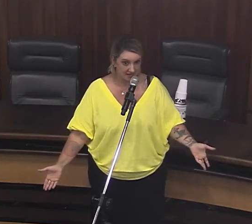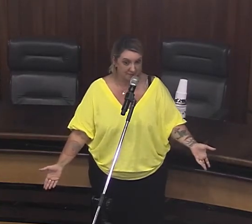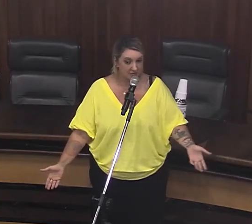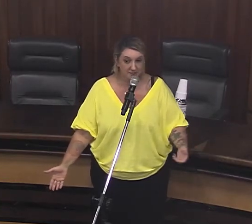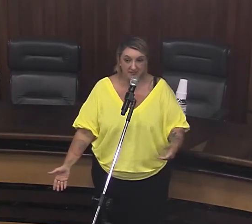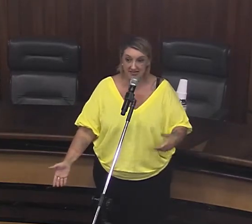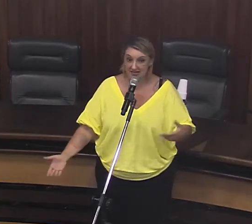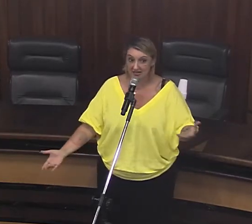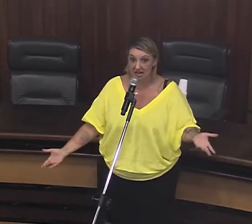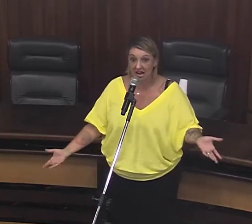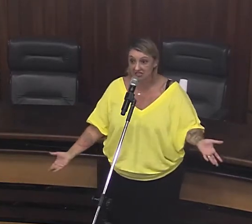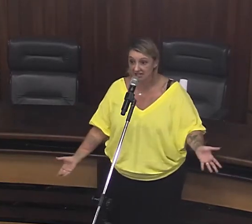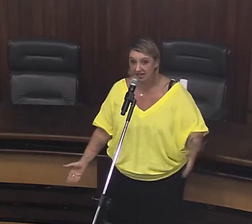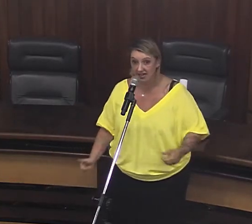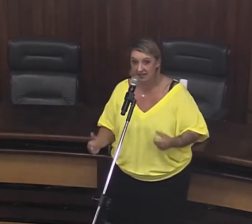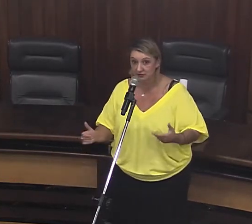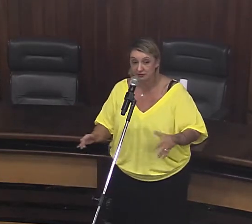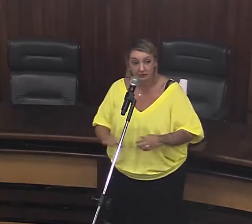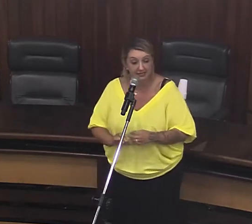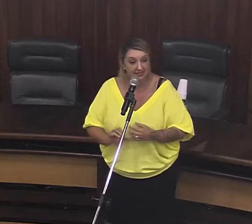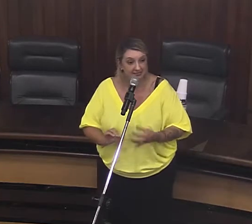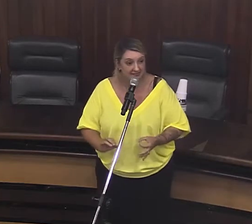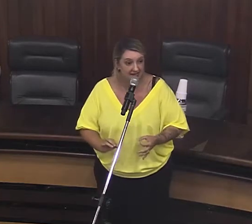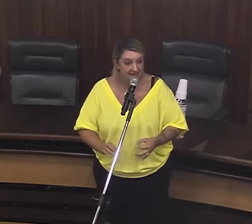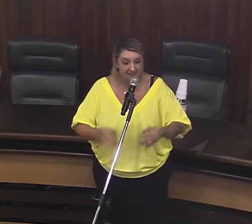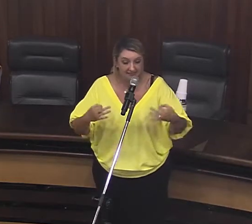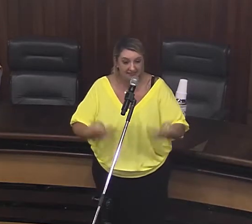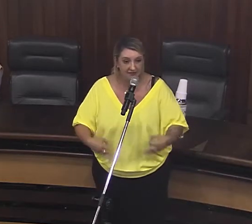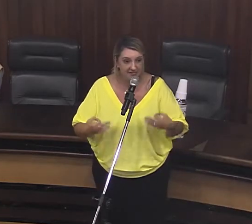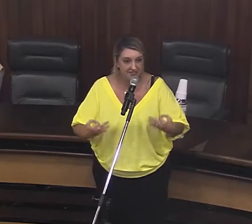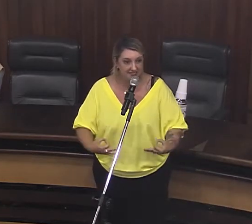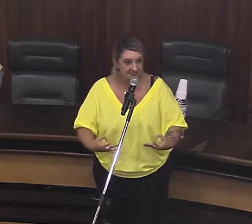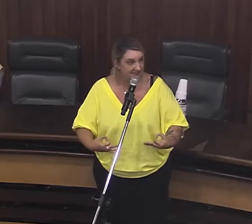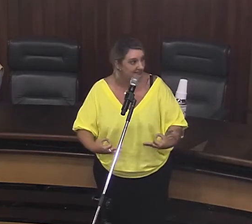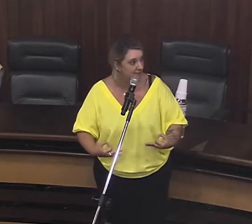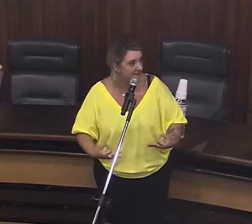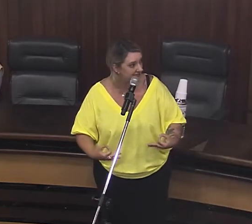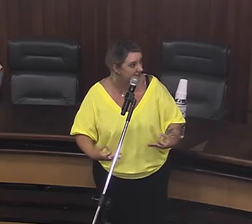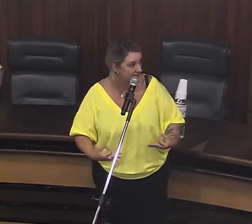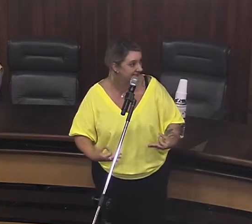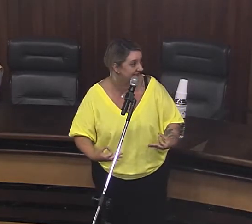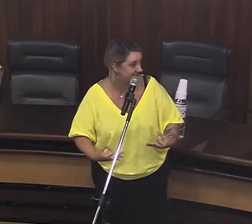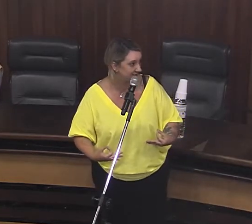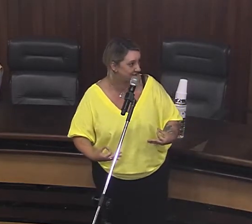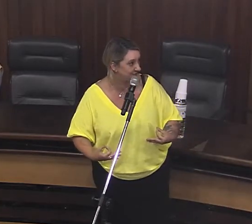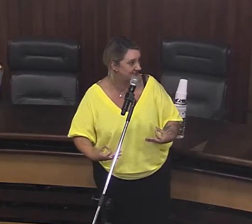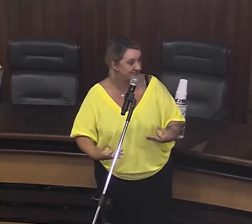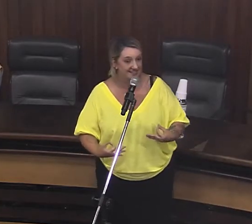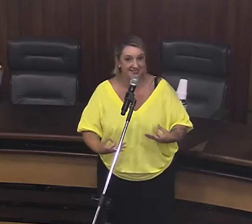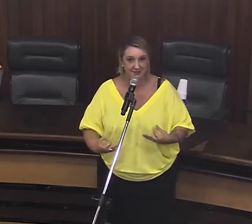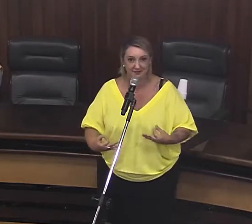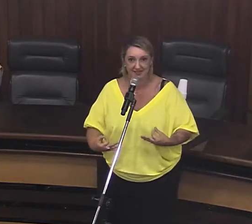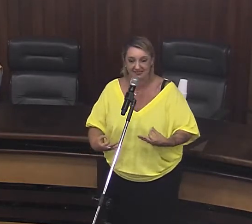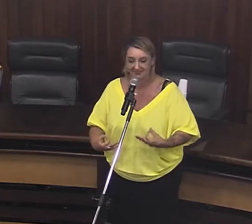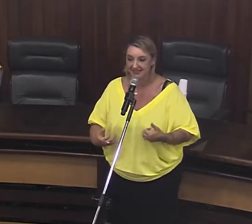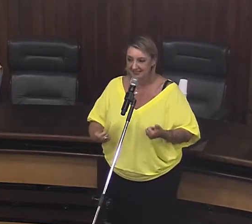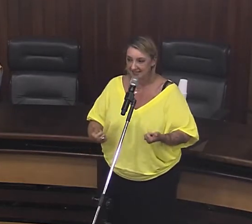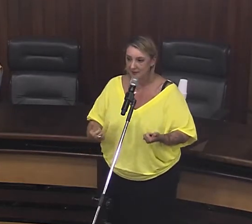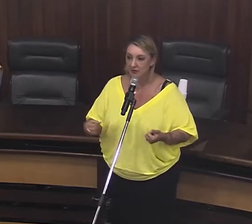Pode passar axé, Rexon, o que quiser, não adianta, nem minâncora nessa altura já está resolvendo. Tá bom?